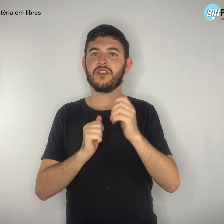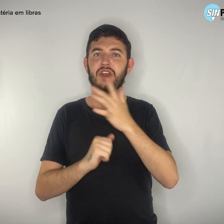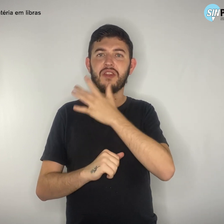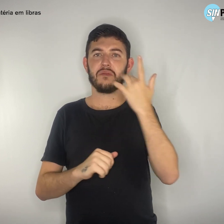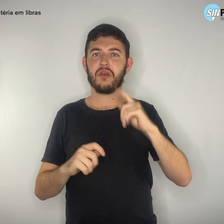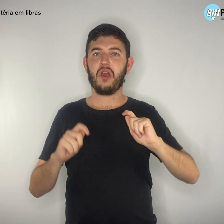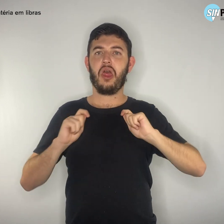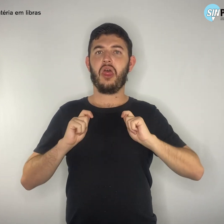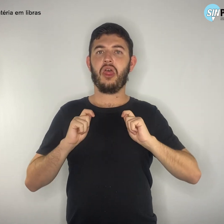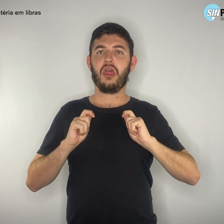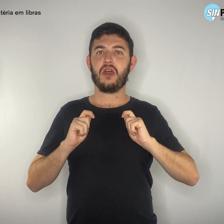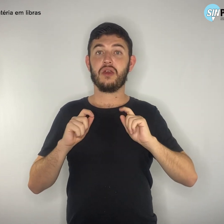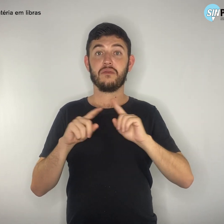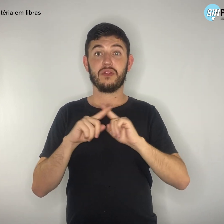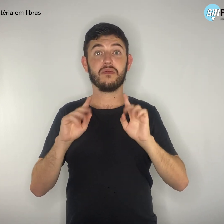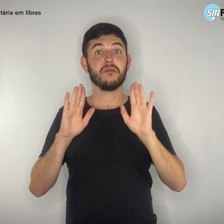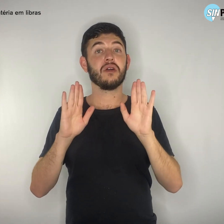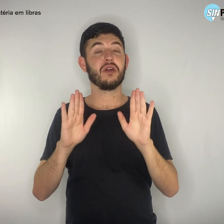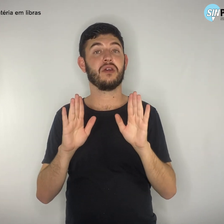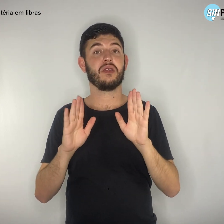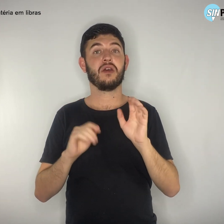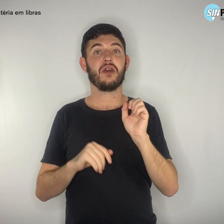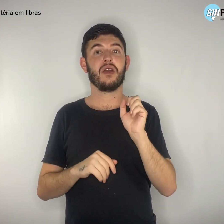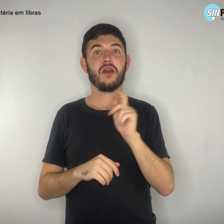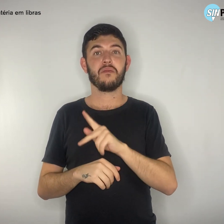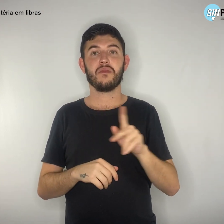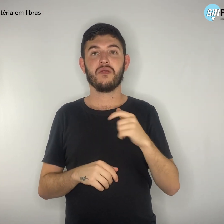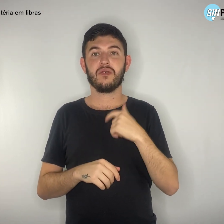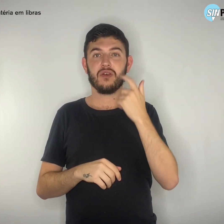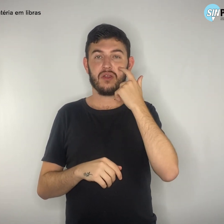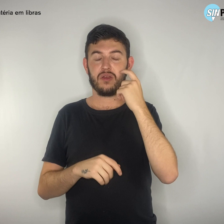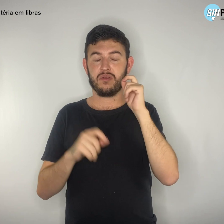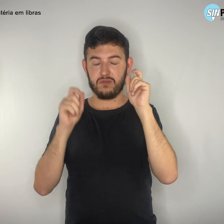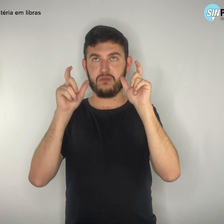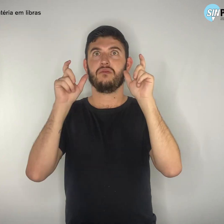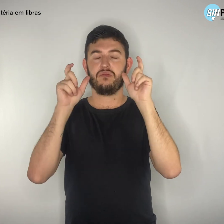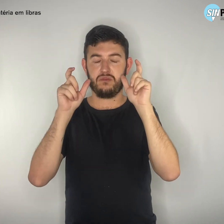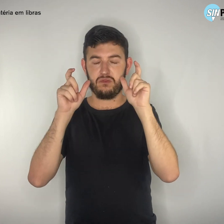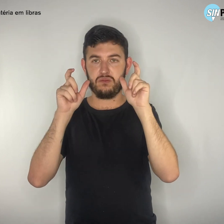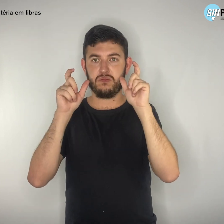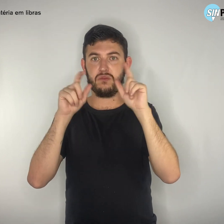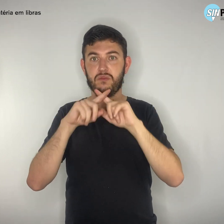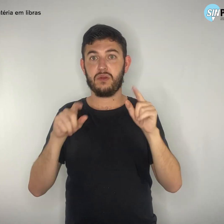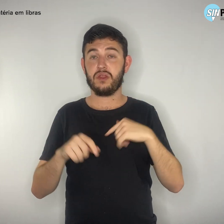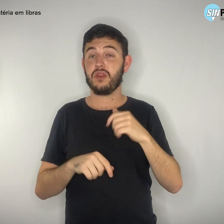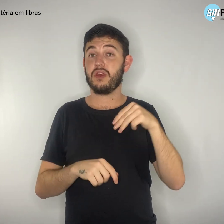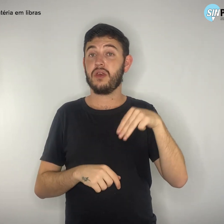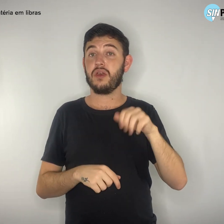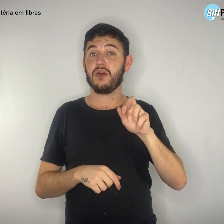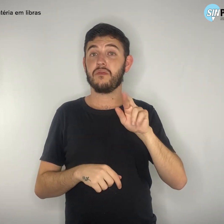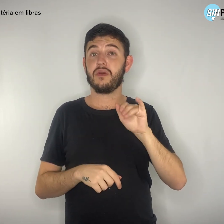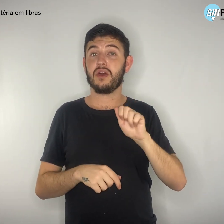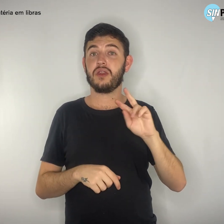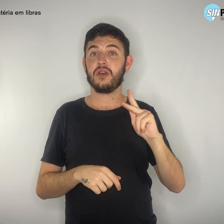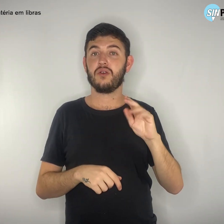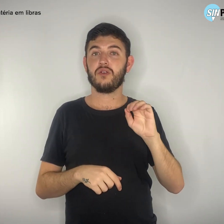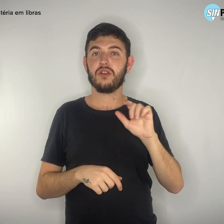momento, a professora mexeu os olhos. Maria Holanda Lopes Carvalho teve